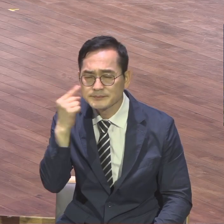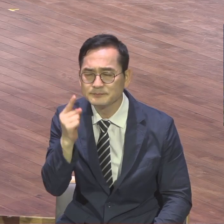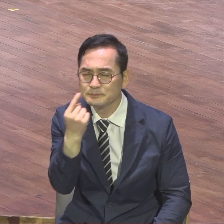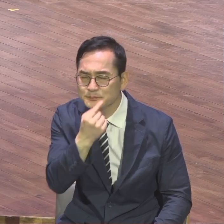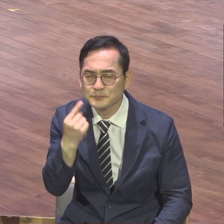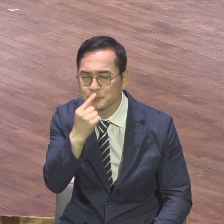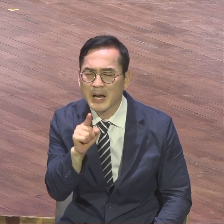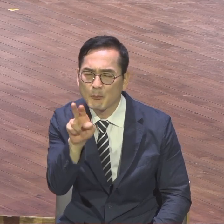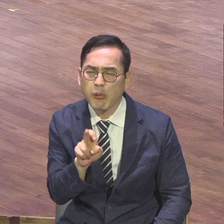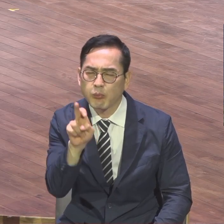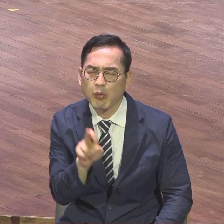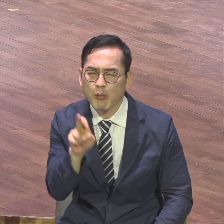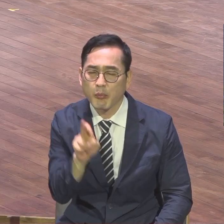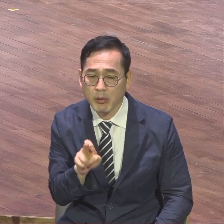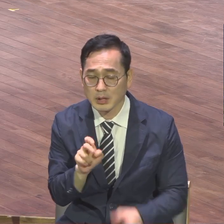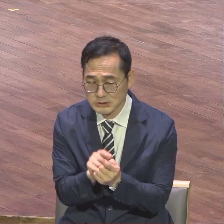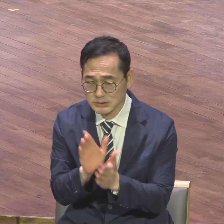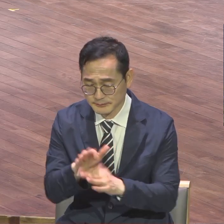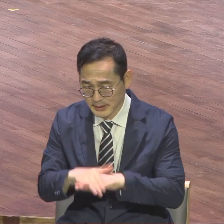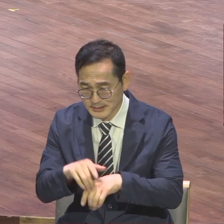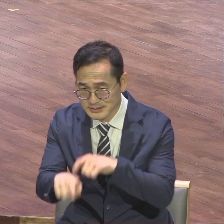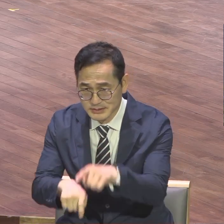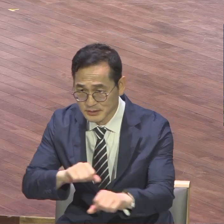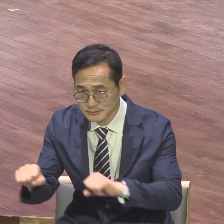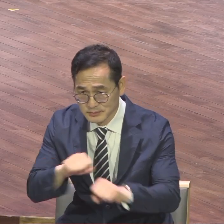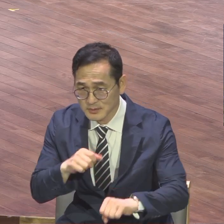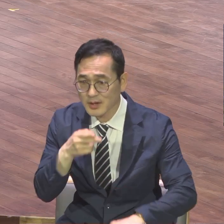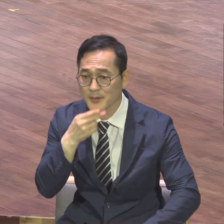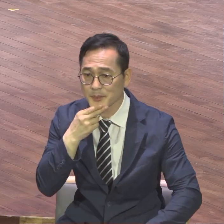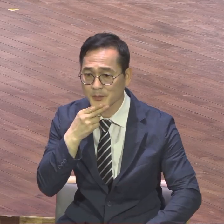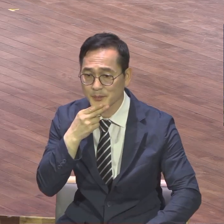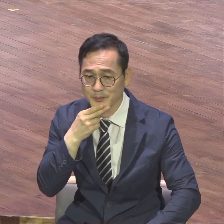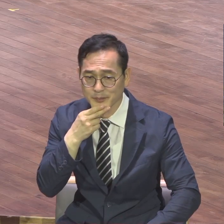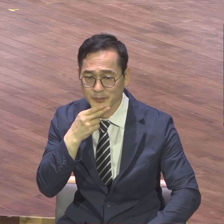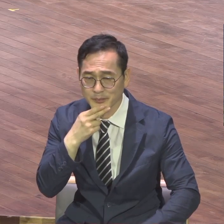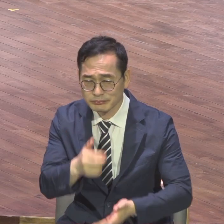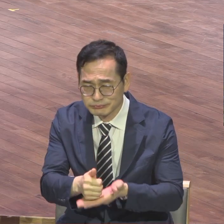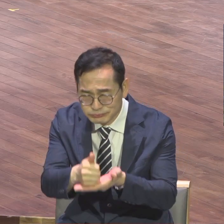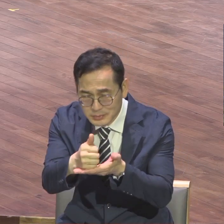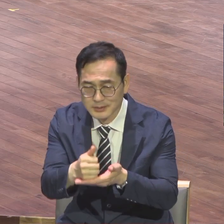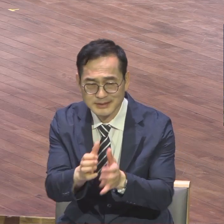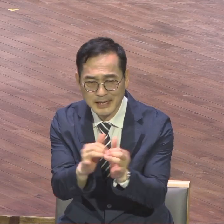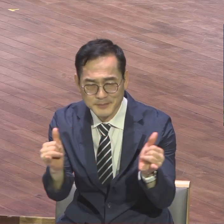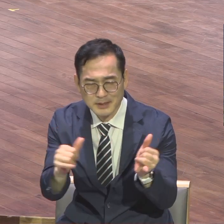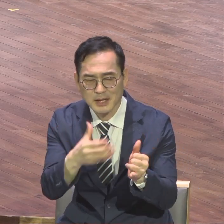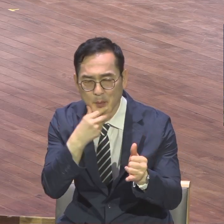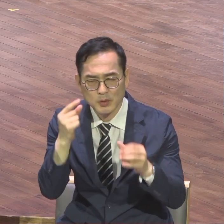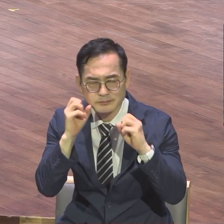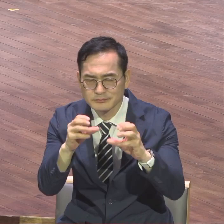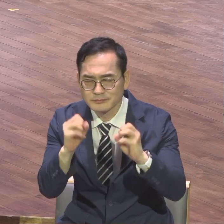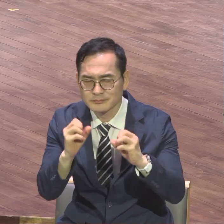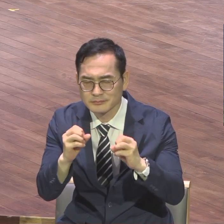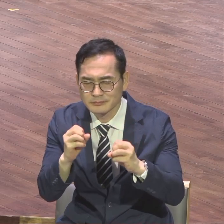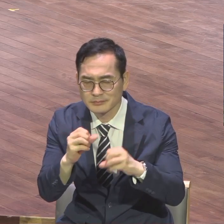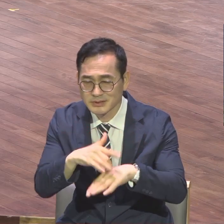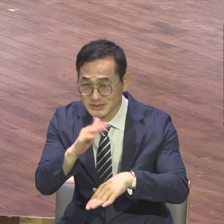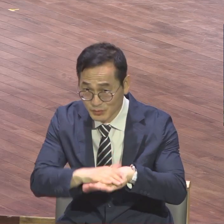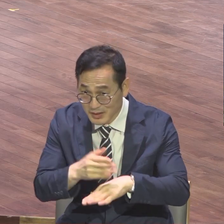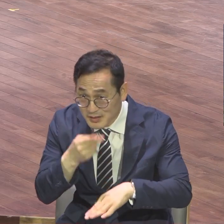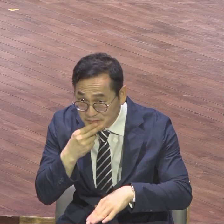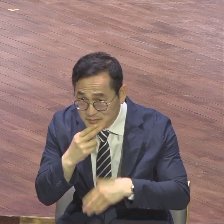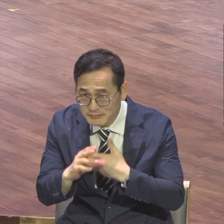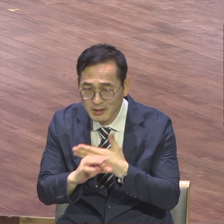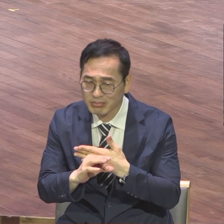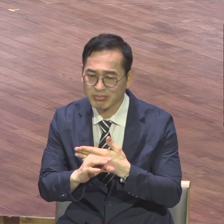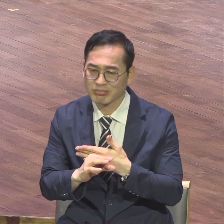속에 그리스도 향기 성김 이 복음 체질이 안 되면 절대로 역사 안 일어납니다. 우리 교회는